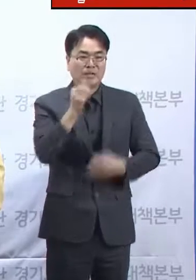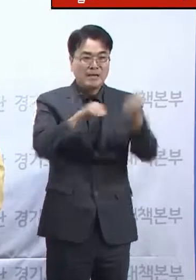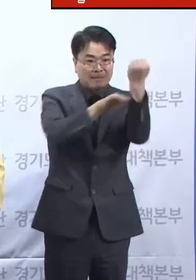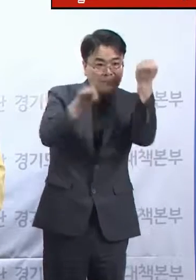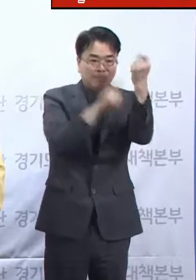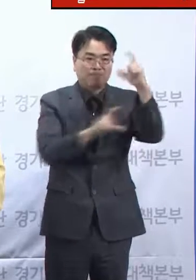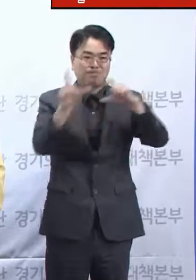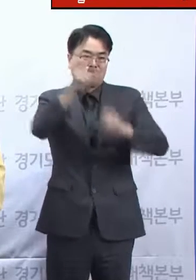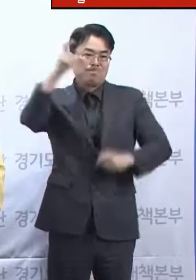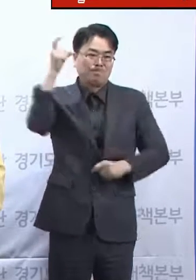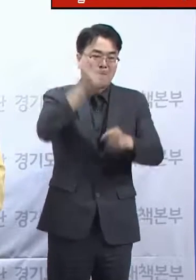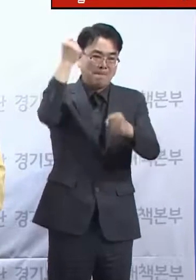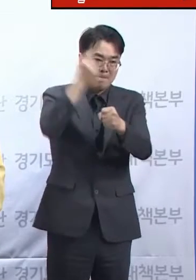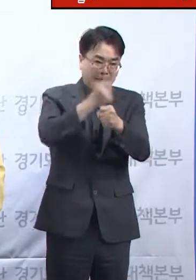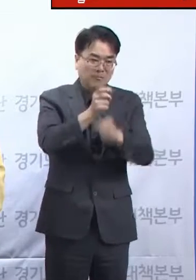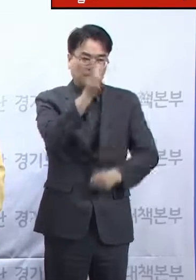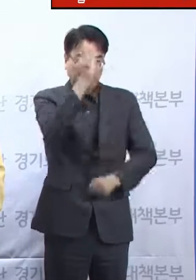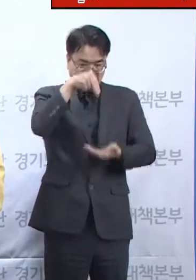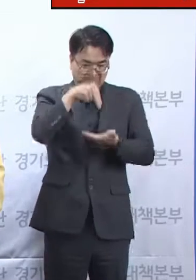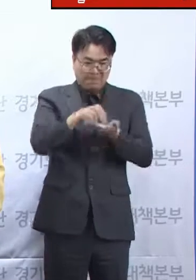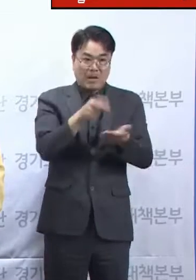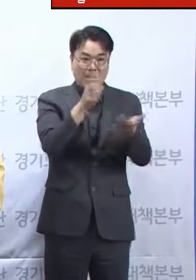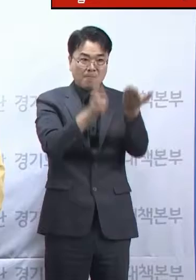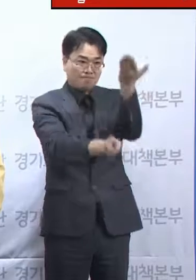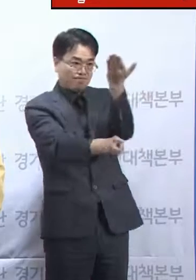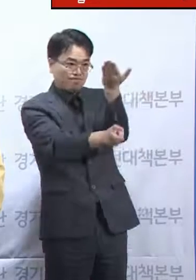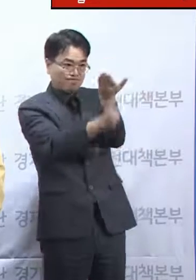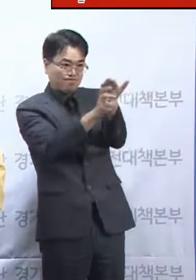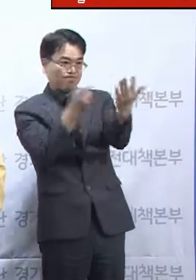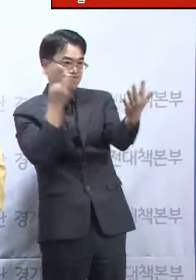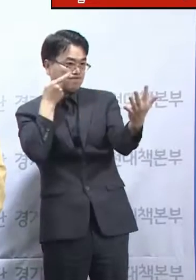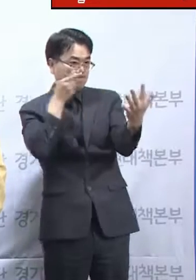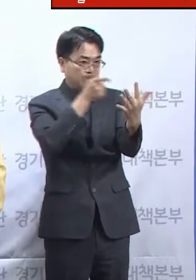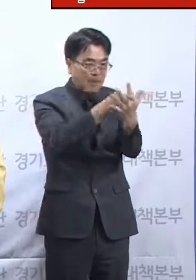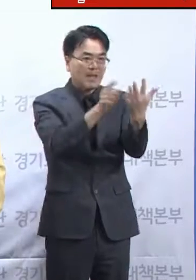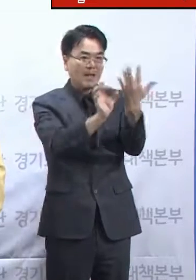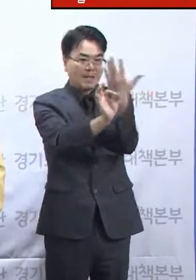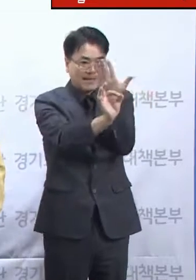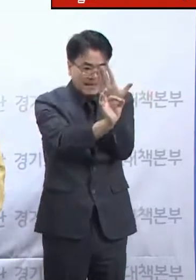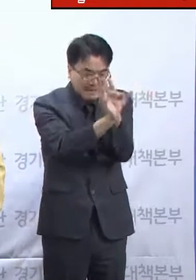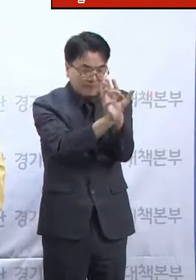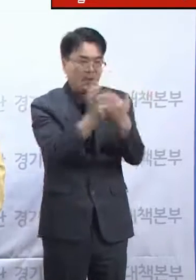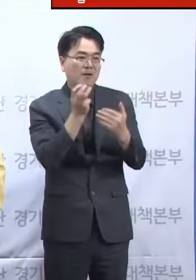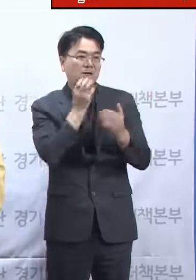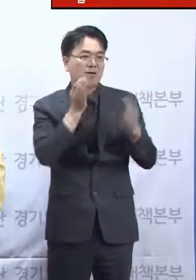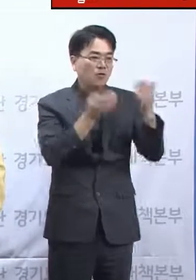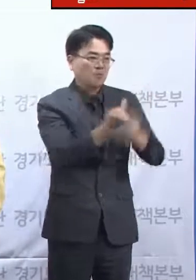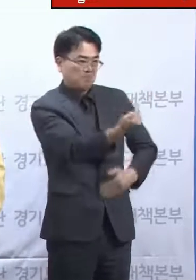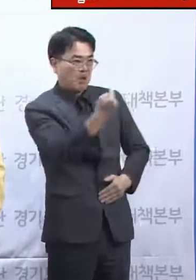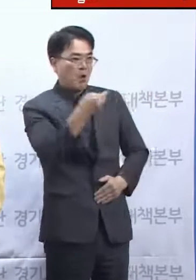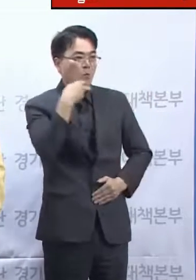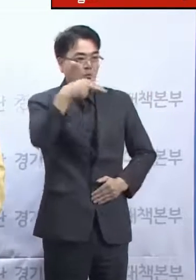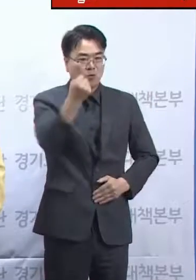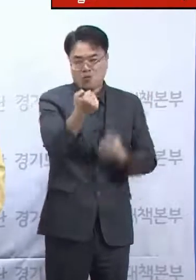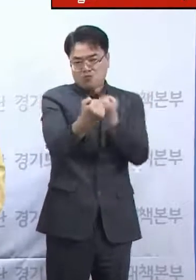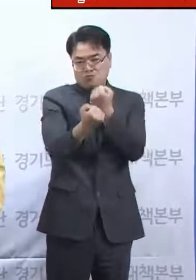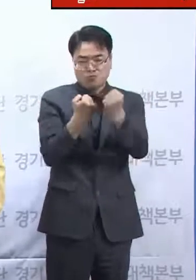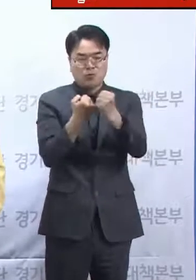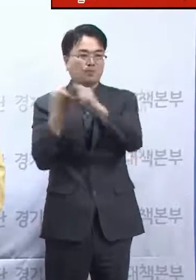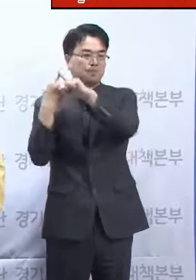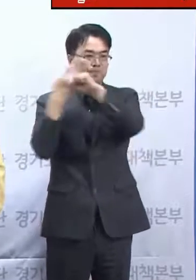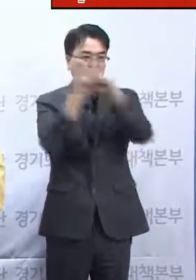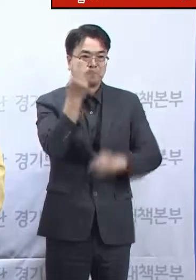강화하면서 경찰이 불법 행위를 확인하는 경우에는 지자체의 고발이 있기 전이라도 신속히 수사에